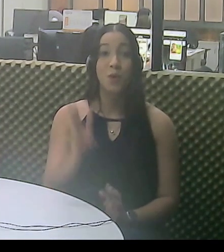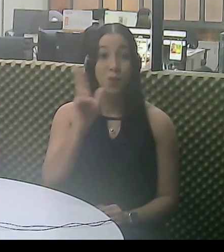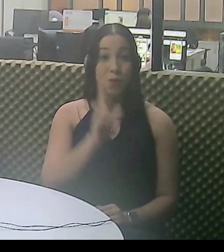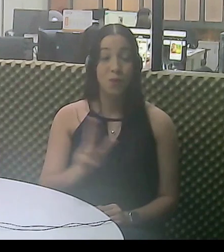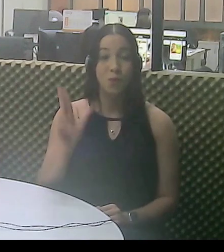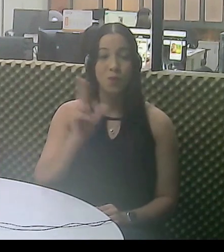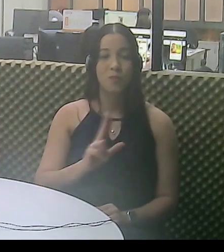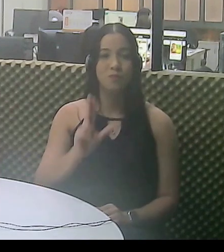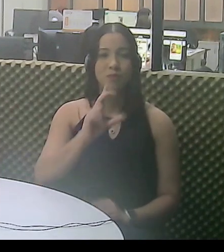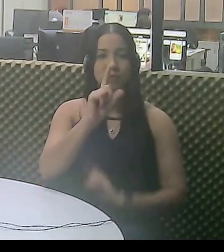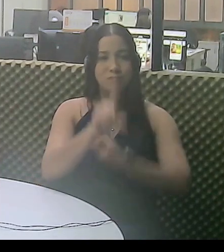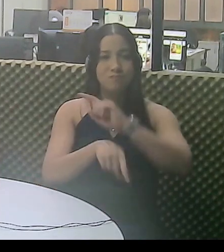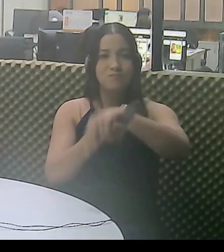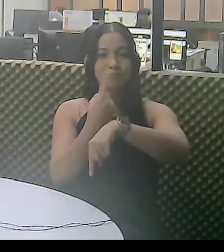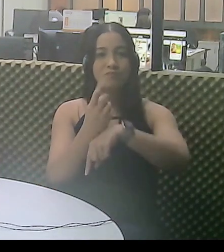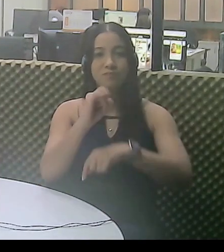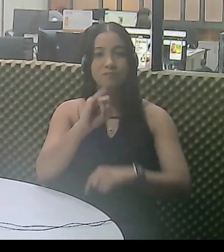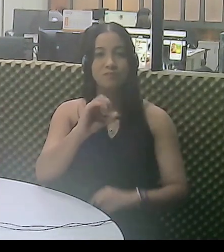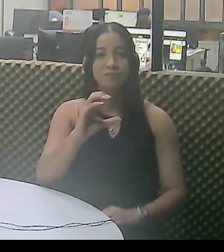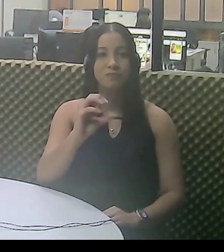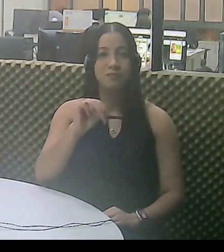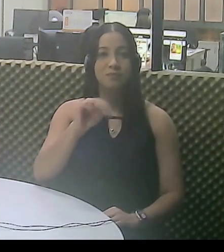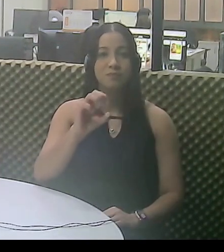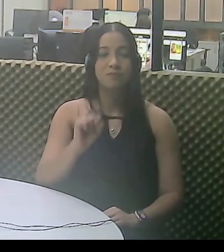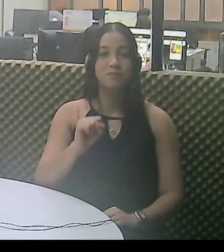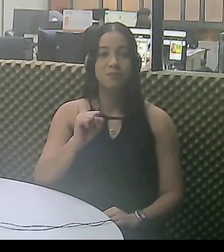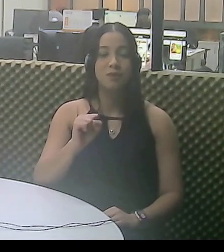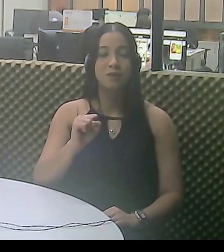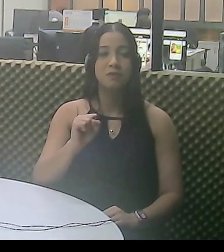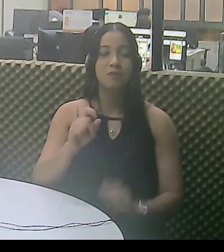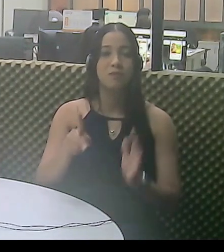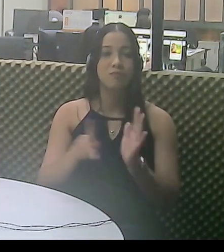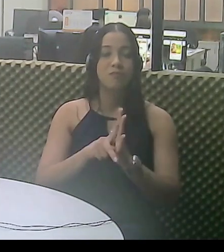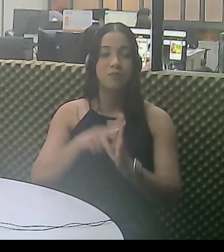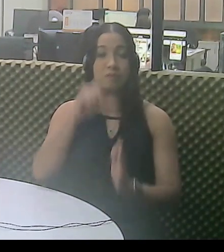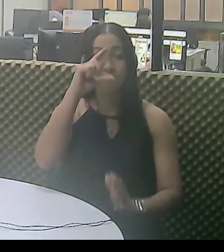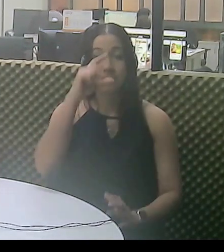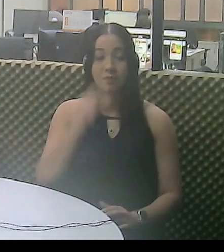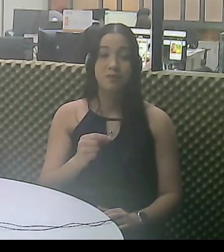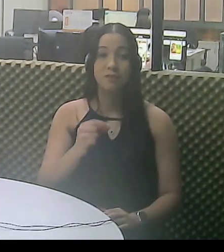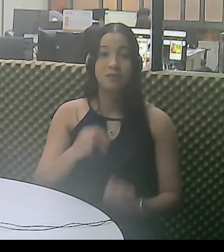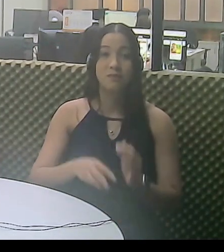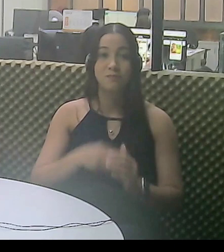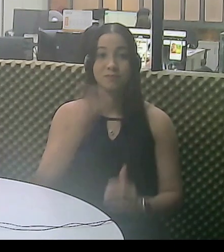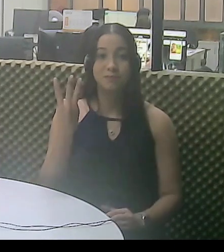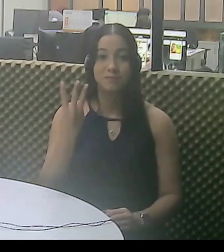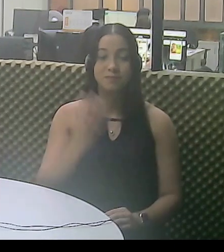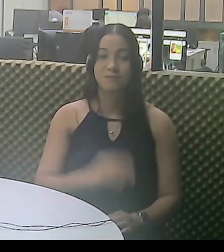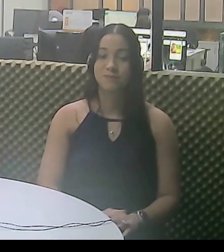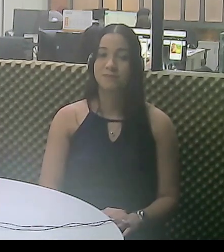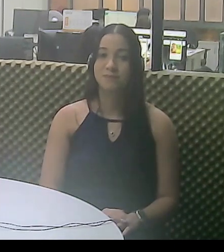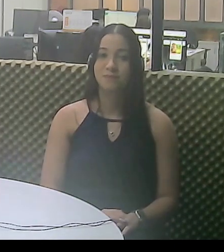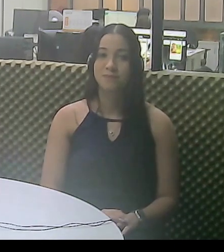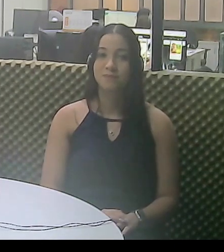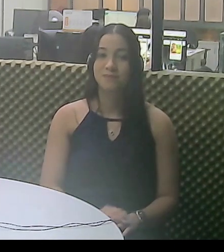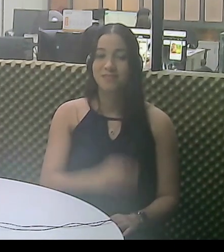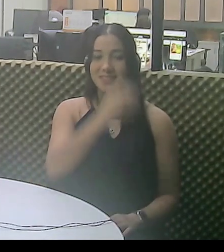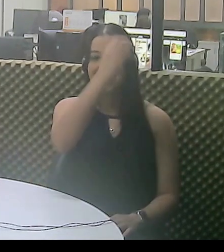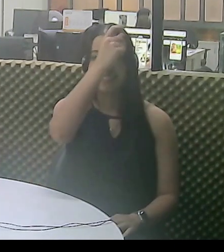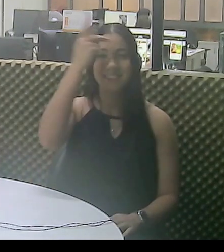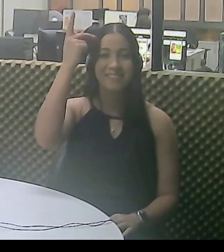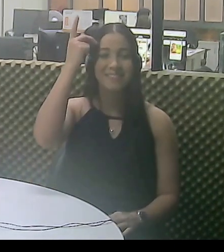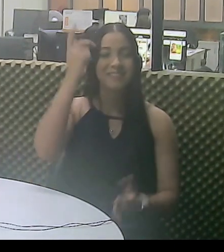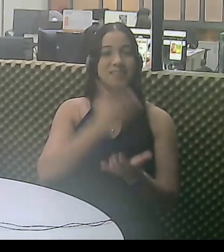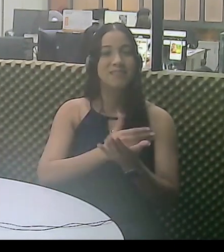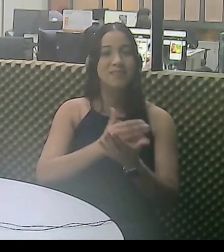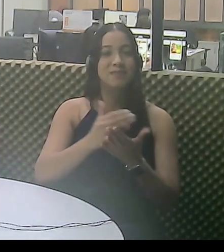Uberlândia lidera a pontuação do ICMS Patrimônio Cultural no Triângulo Mineiro pela terceira vez. Prefeitura inicia